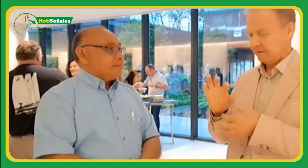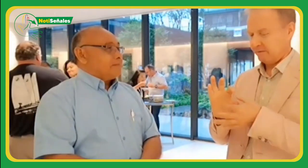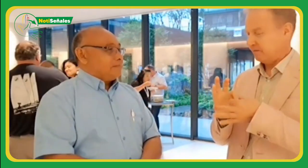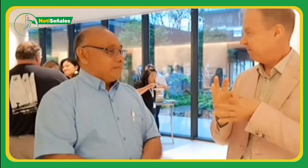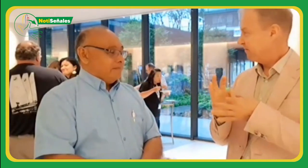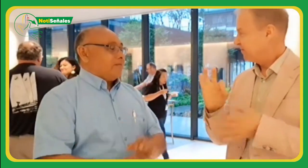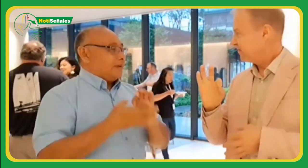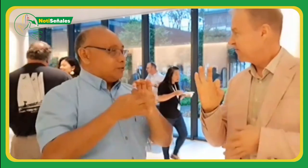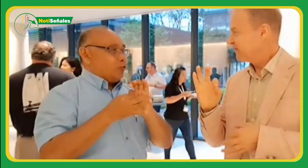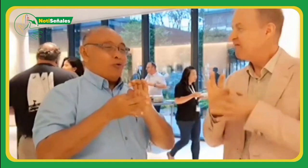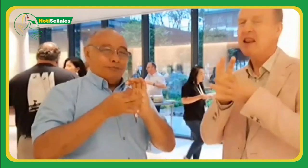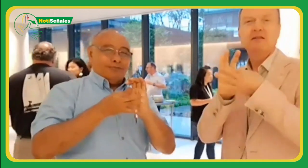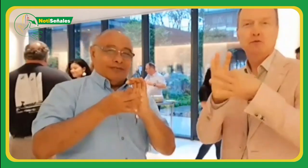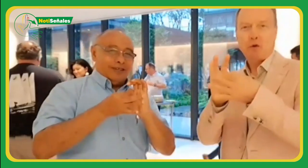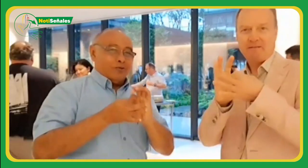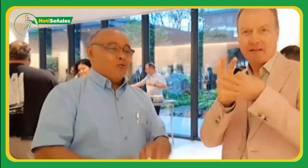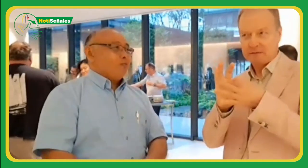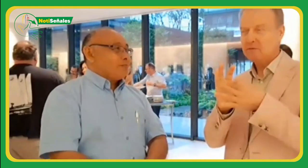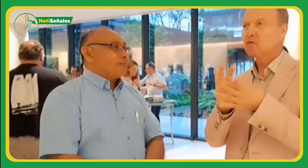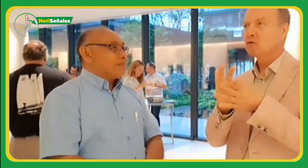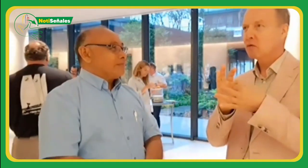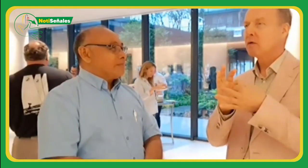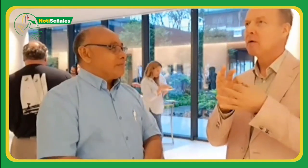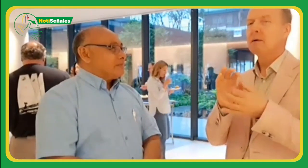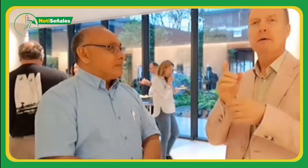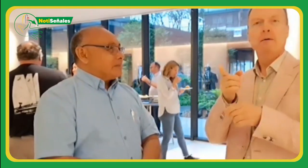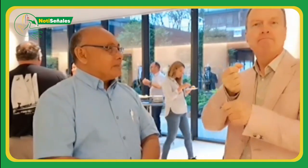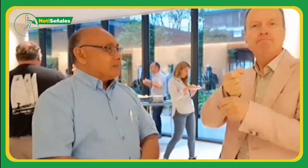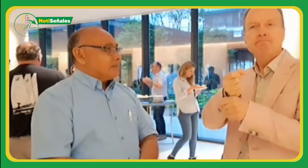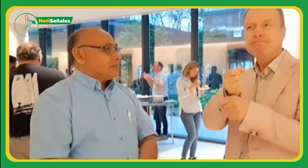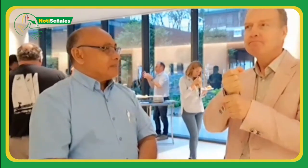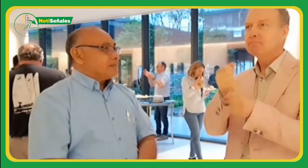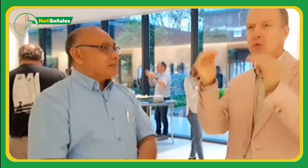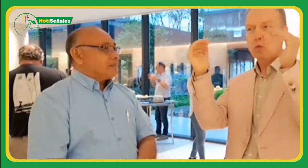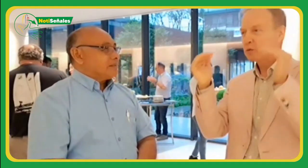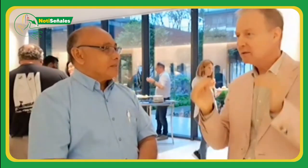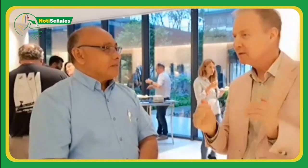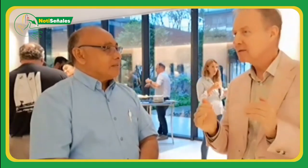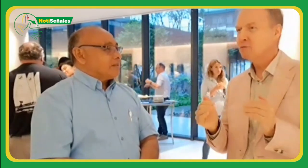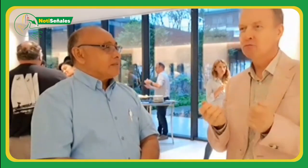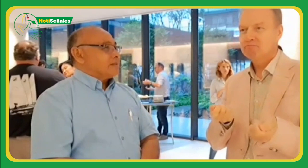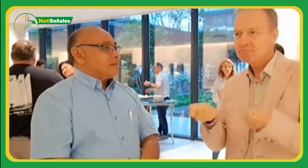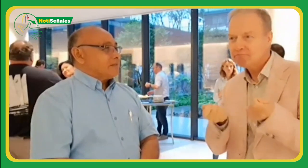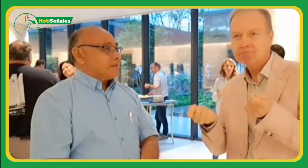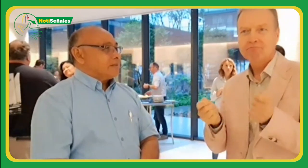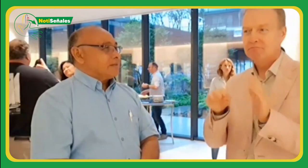allí fue fenas col fenacol identifique su trabajo la estructura organizacional